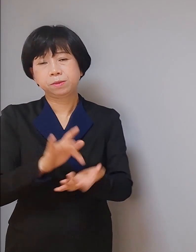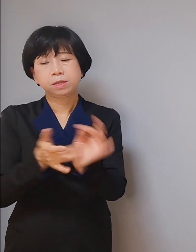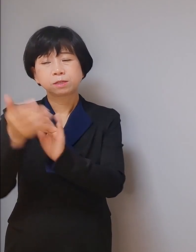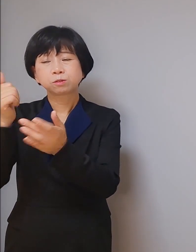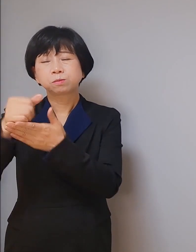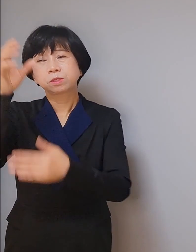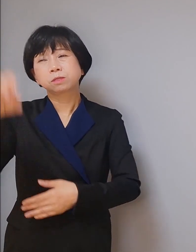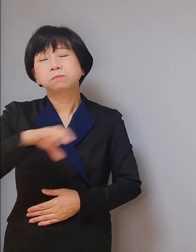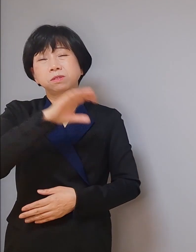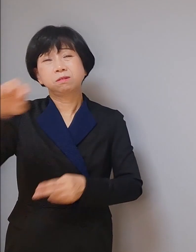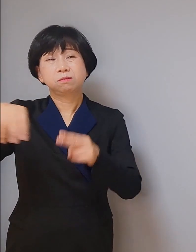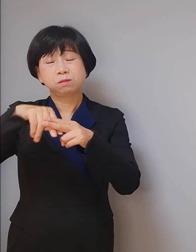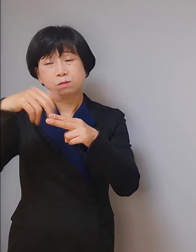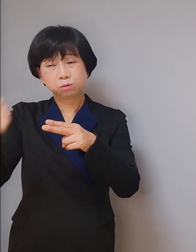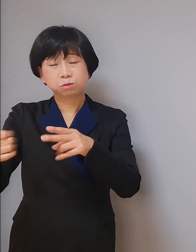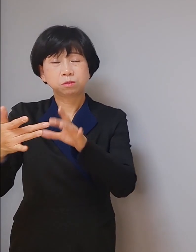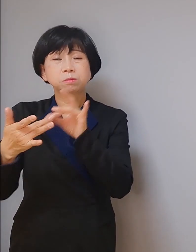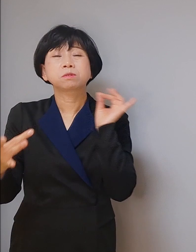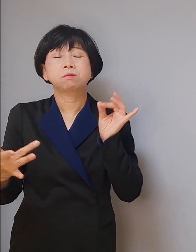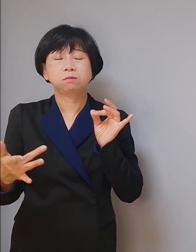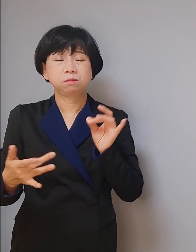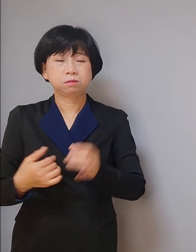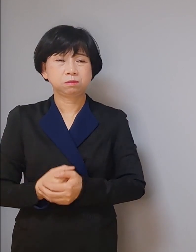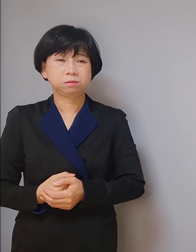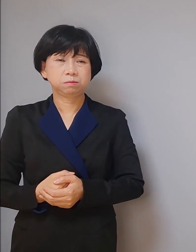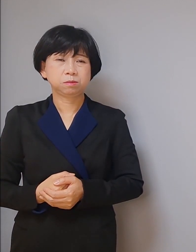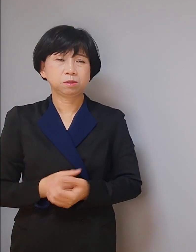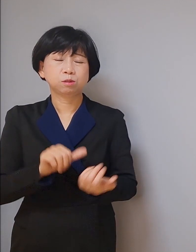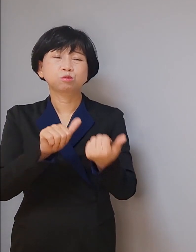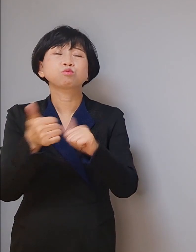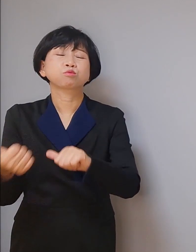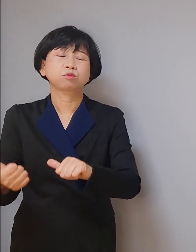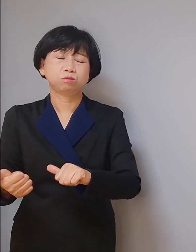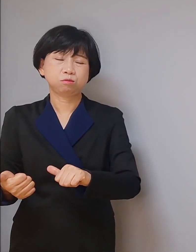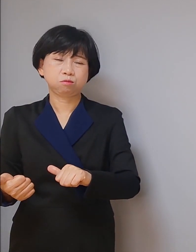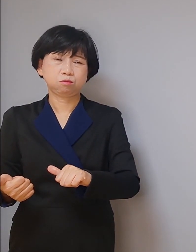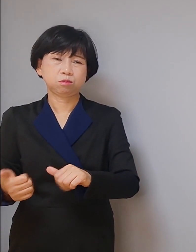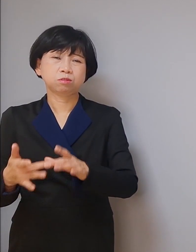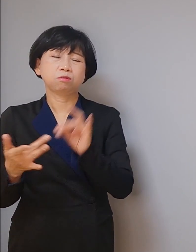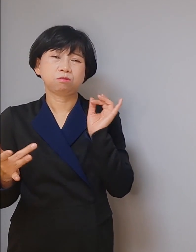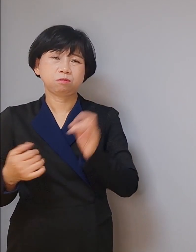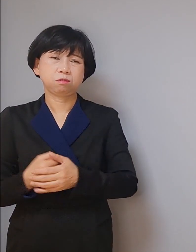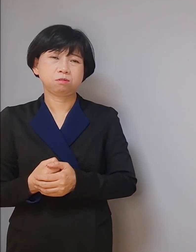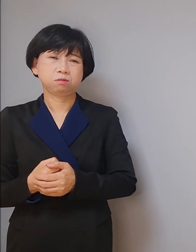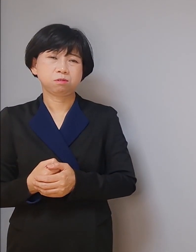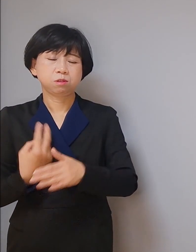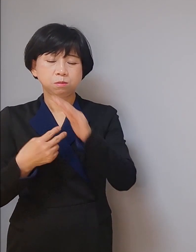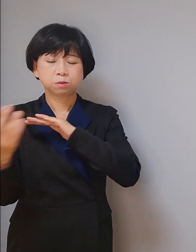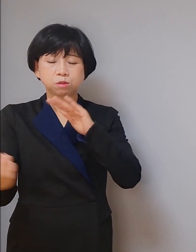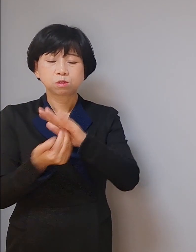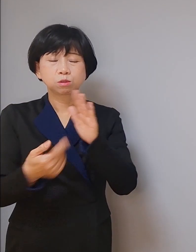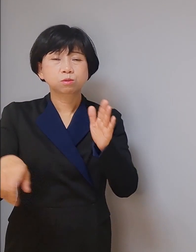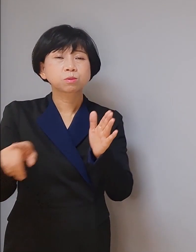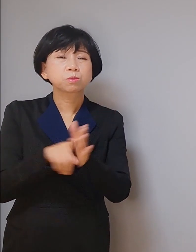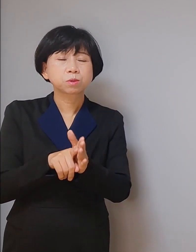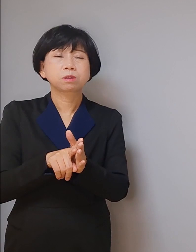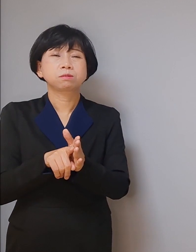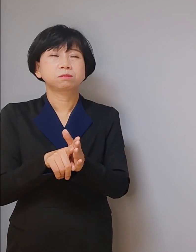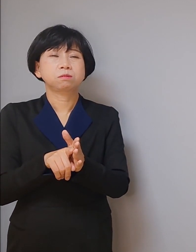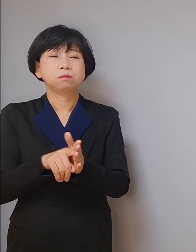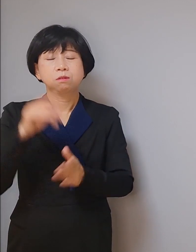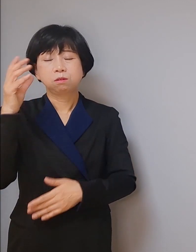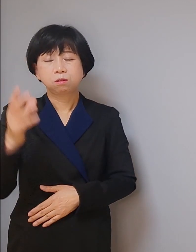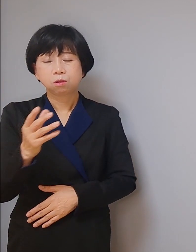그분의 선택은 맞습니다. 죽음이셨습니다. 하지만 동시에 비전을 이루기 위한 그것이